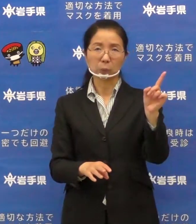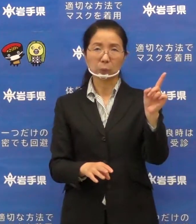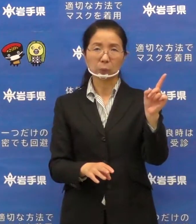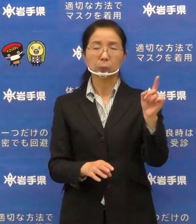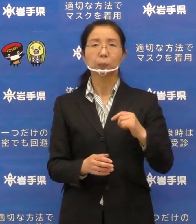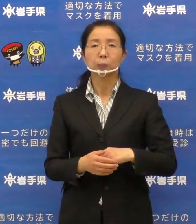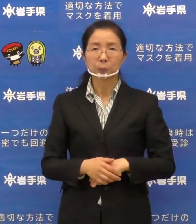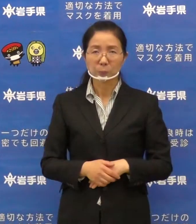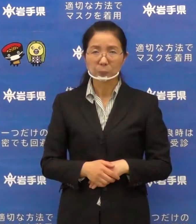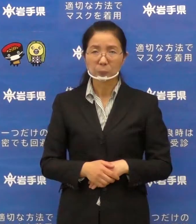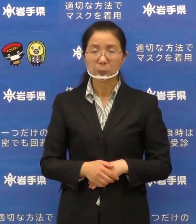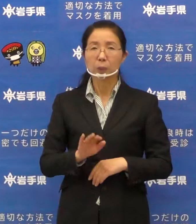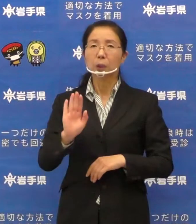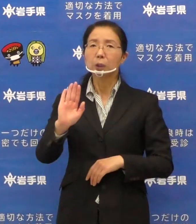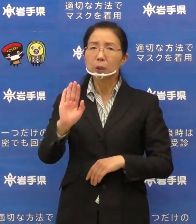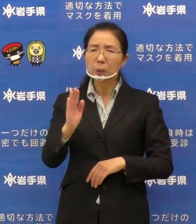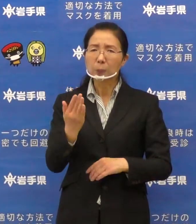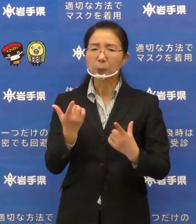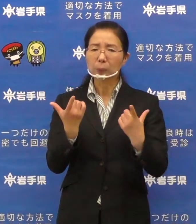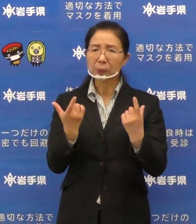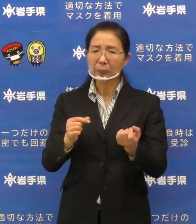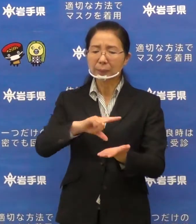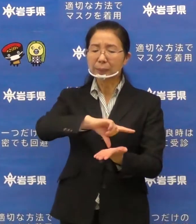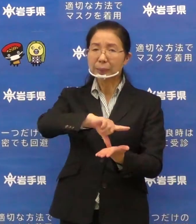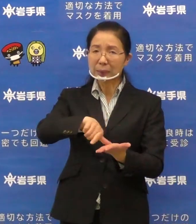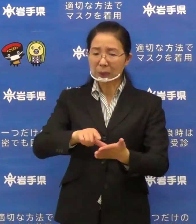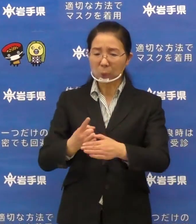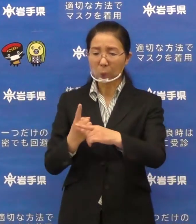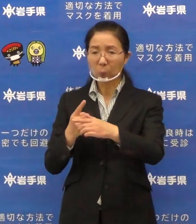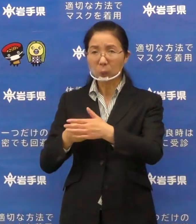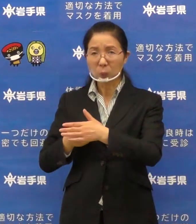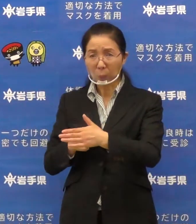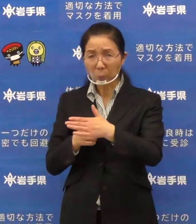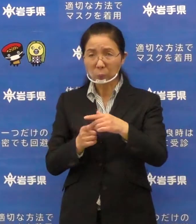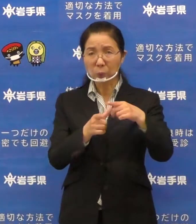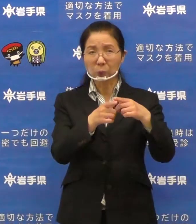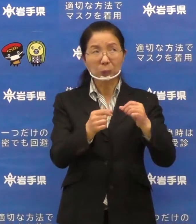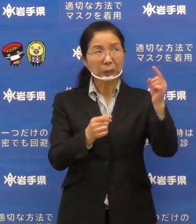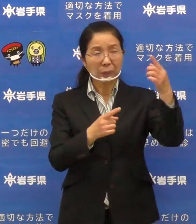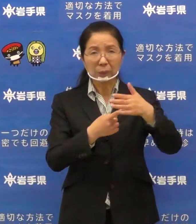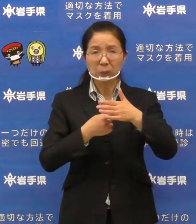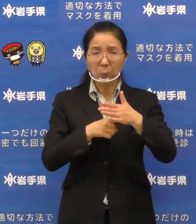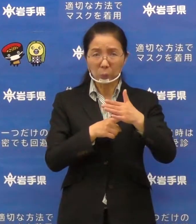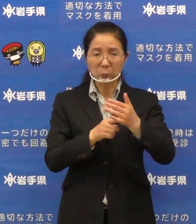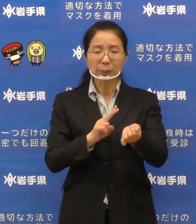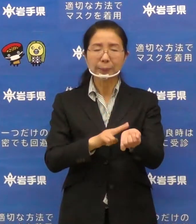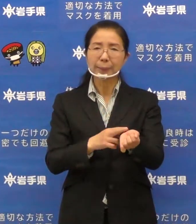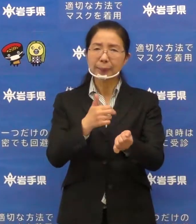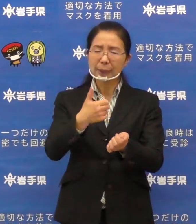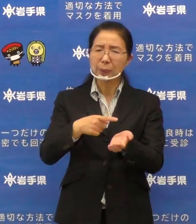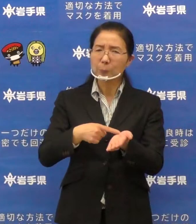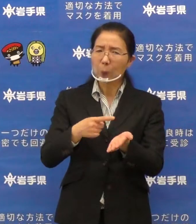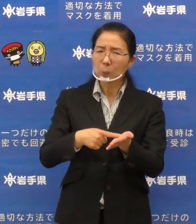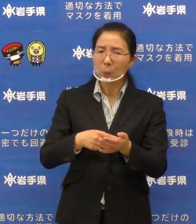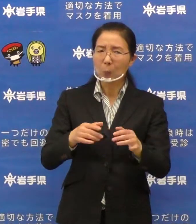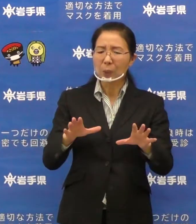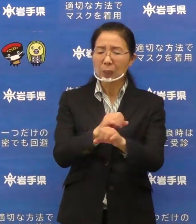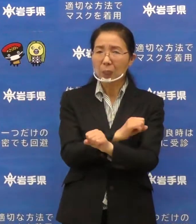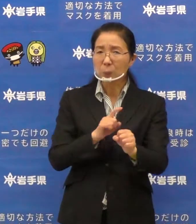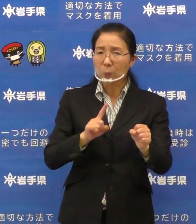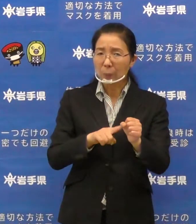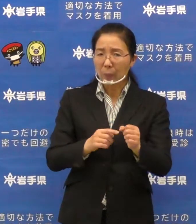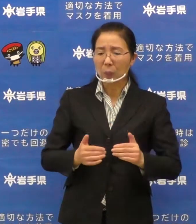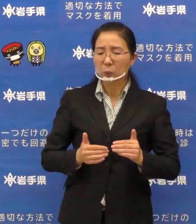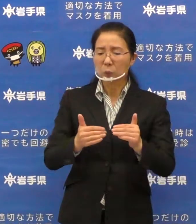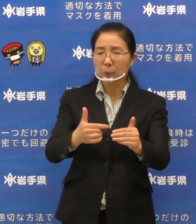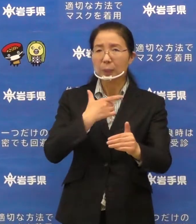ですけれども、やはり地元の努力プラス国の努力でこう医師不足をこう解消していくということをさらに進